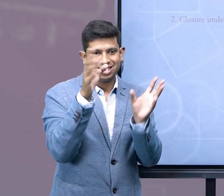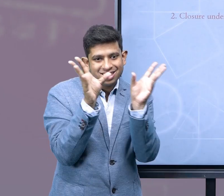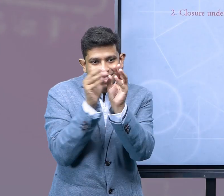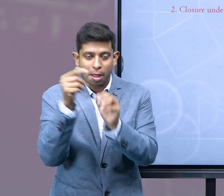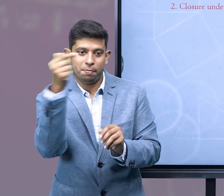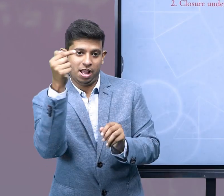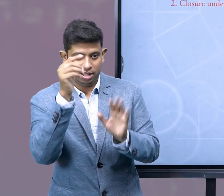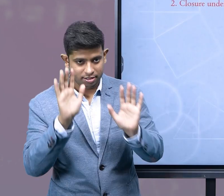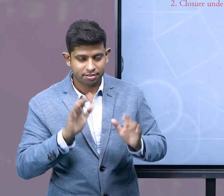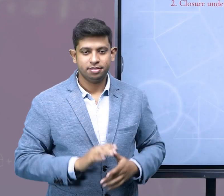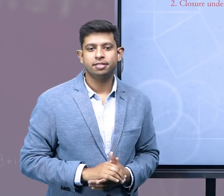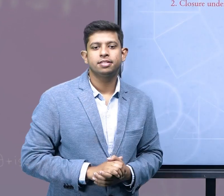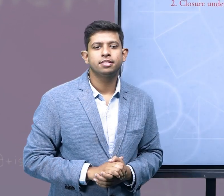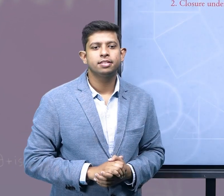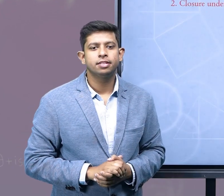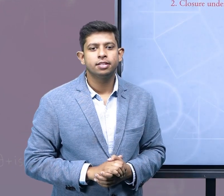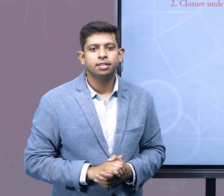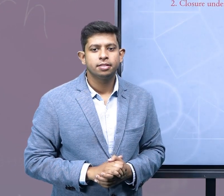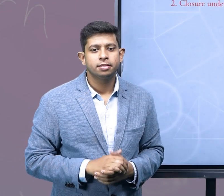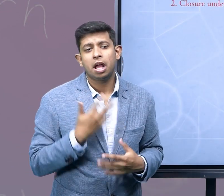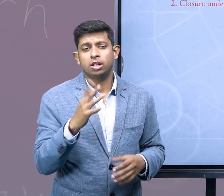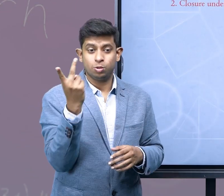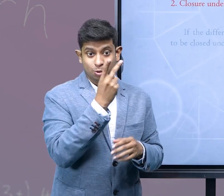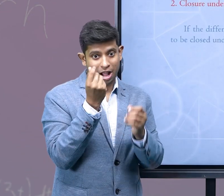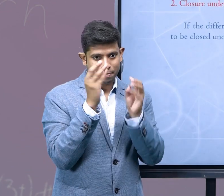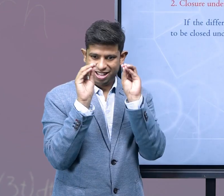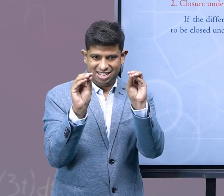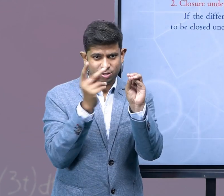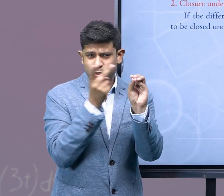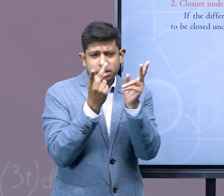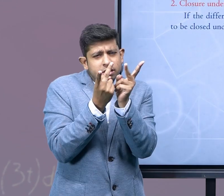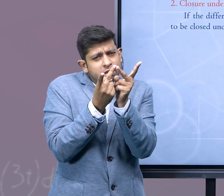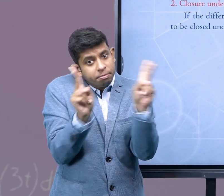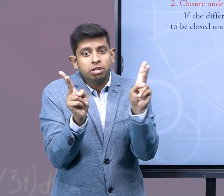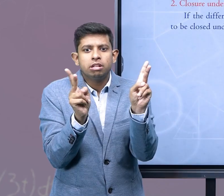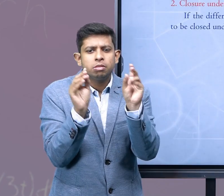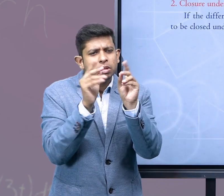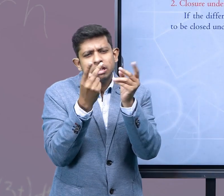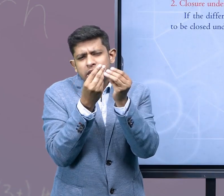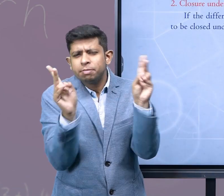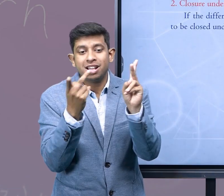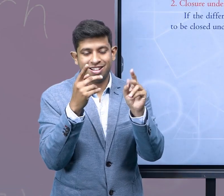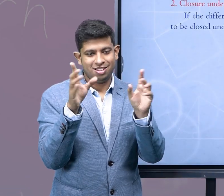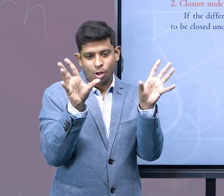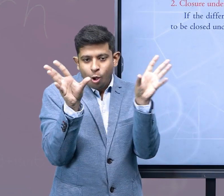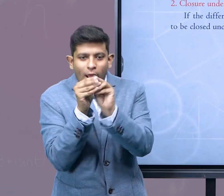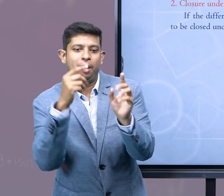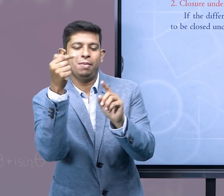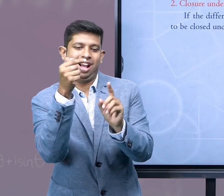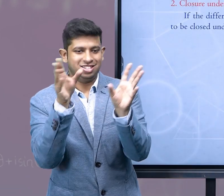व्यवकलन के अंतर्गत संवृत्त, यदि 2 पूर्णांकों का अंतर भी एक पूर्णांक है तो इसे व्यवकलन